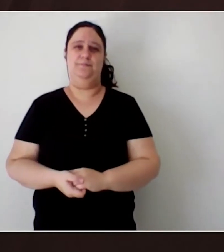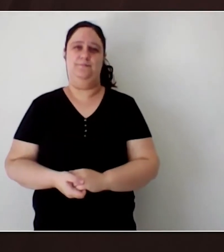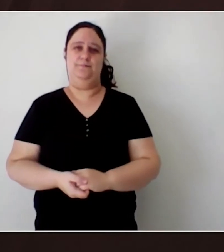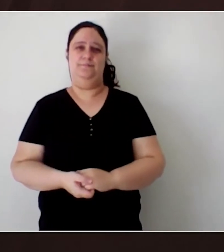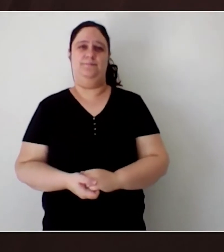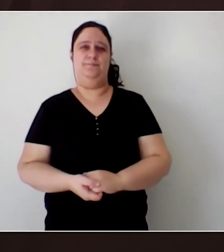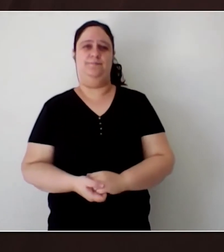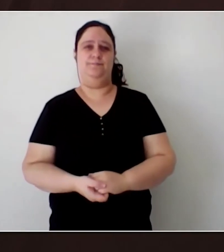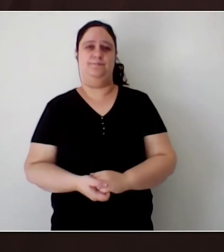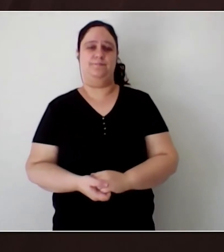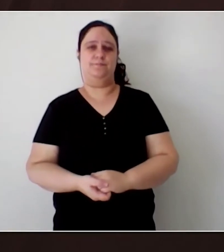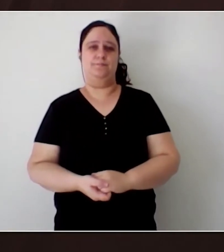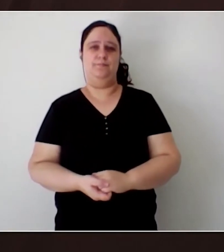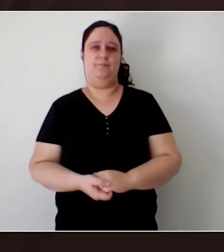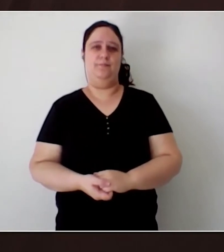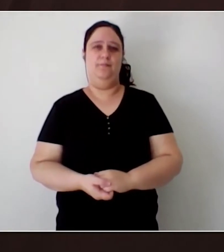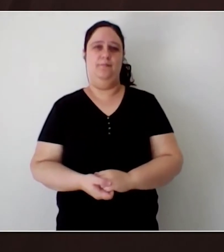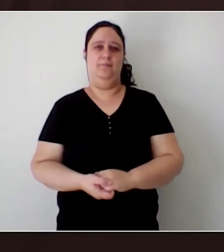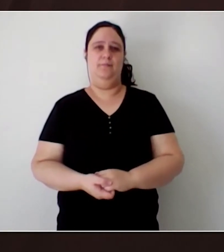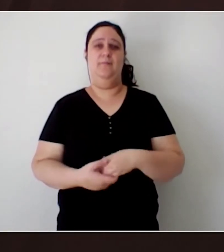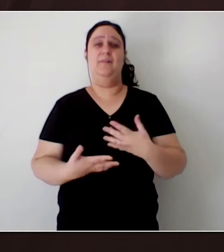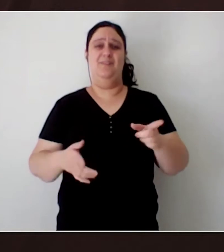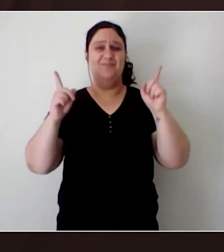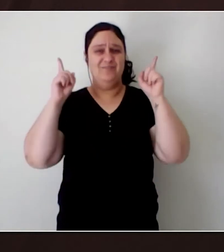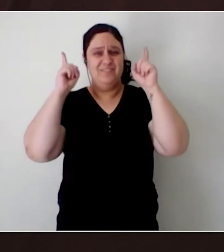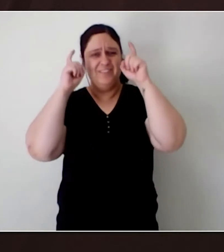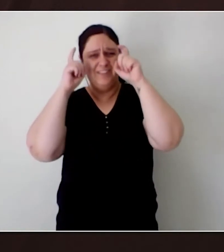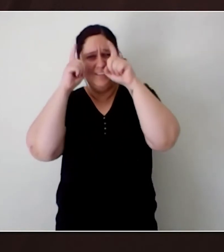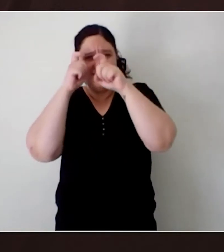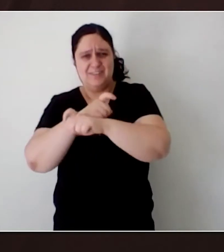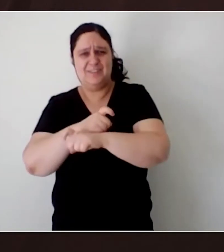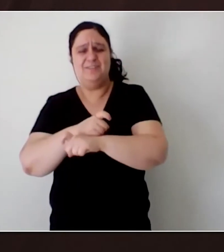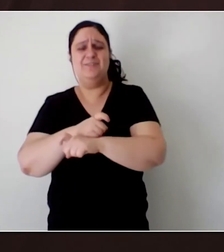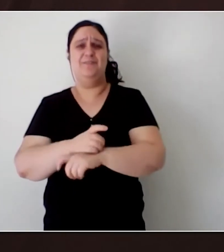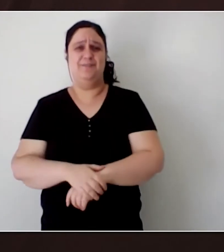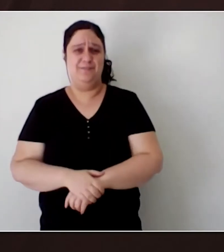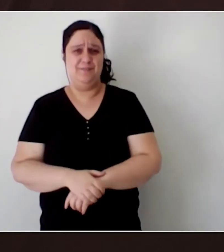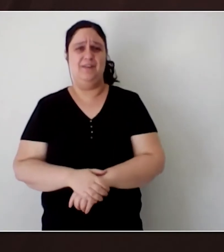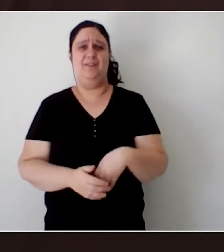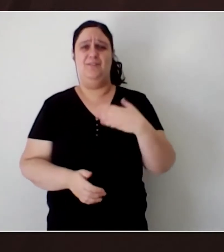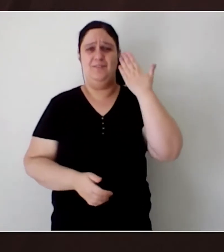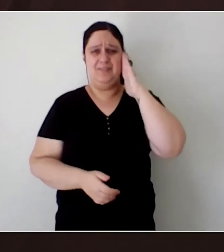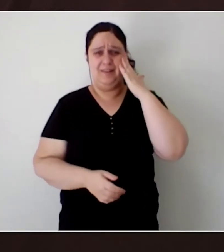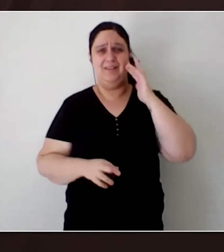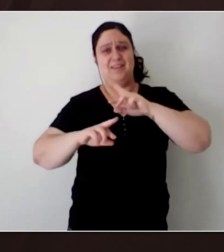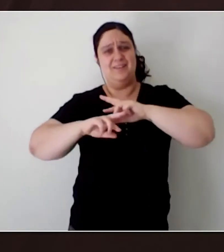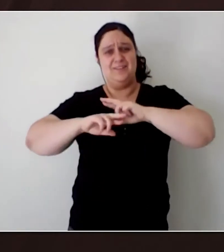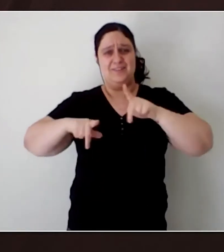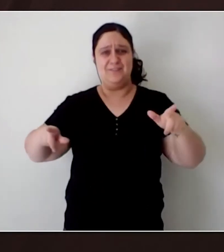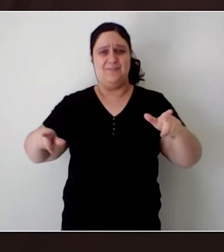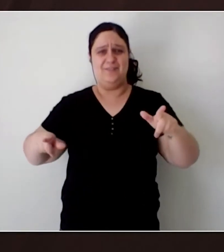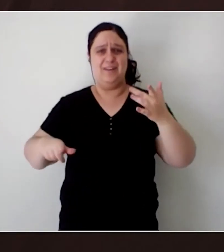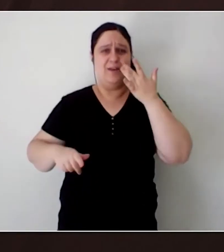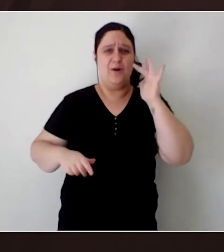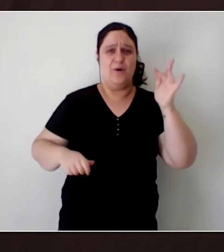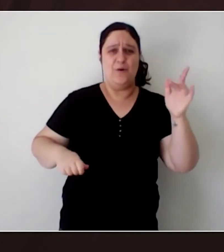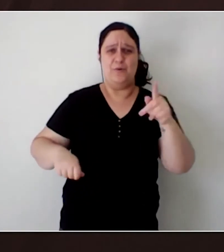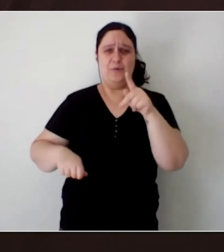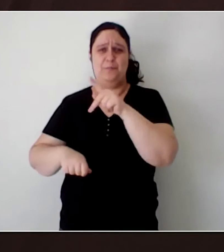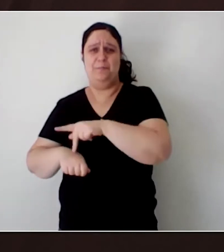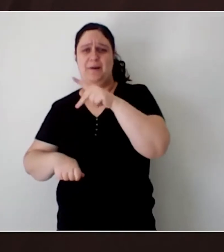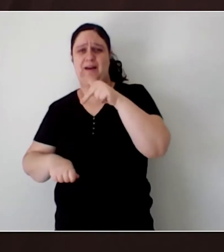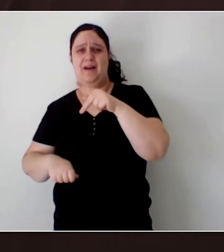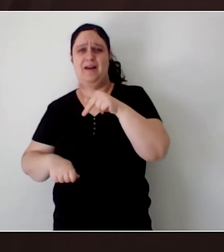geral distinguir, né, o que é ouro, o que é prata, o que é madeira, o que é barro. Somente os